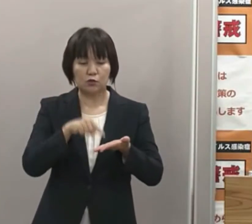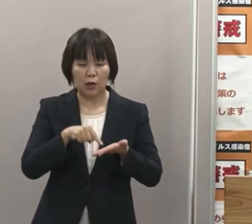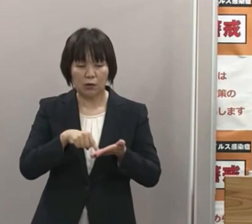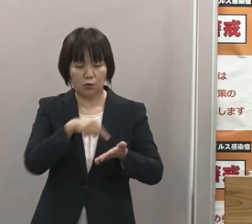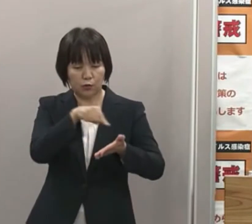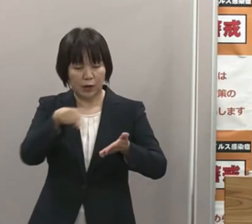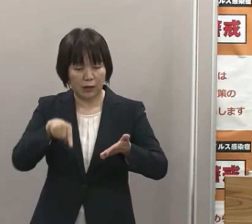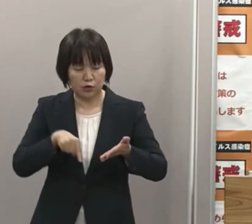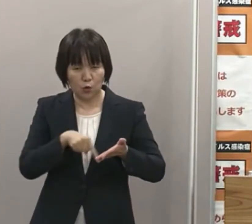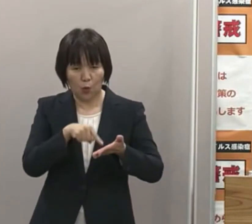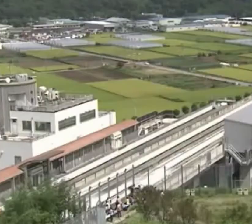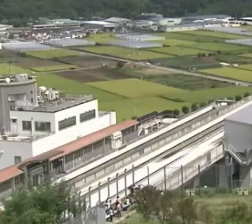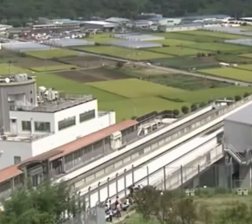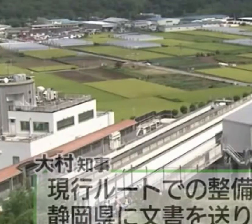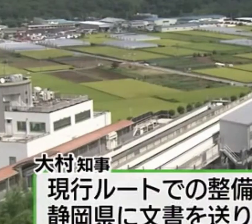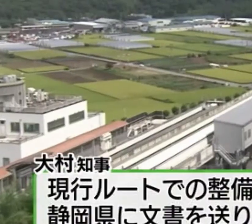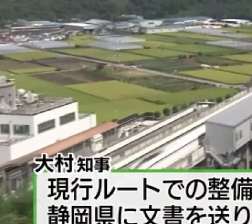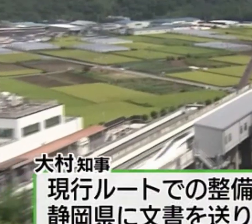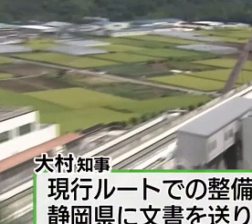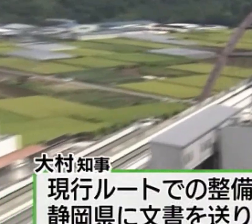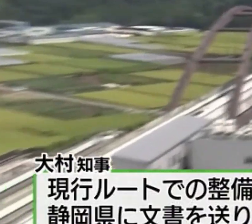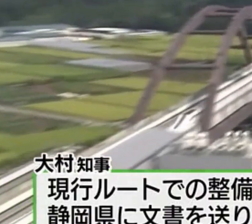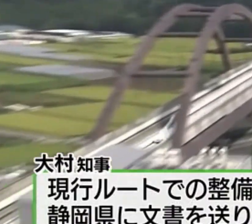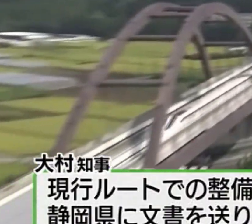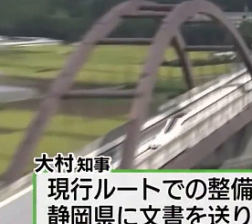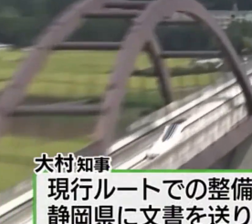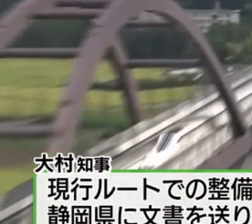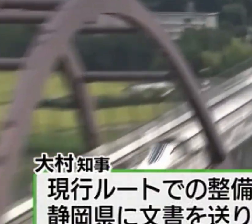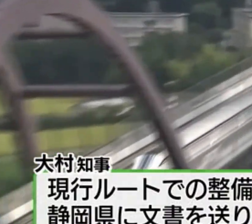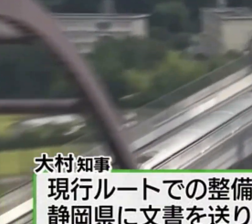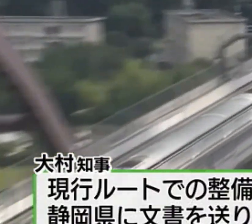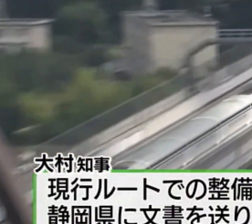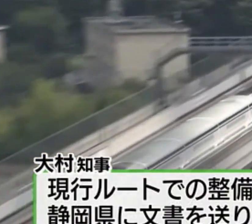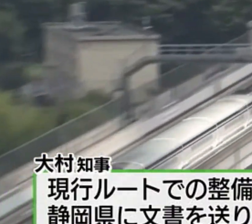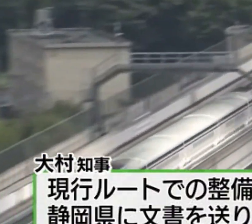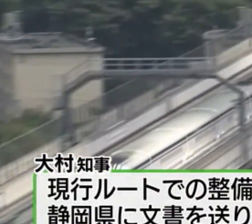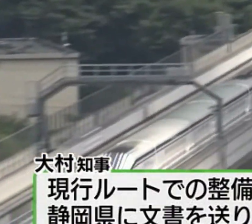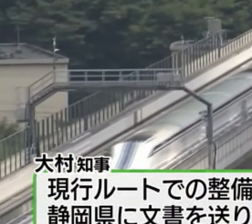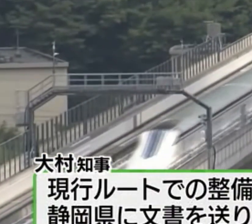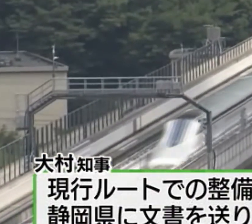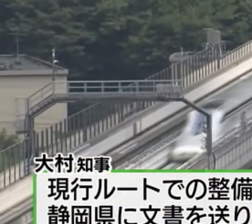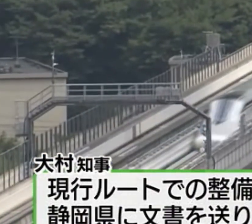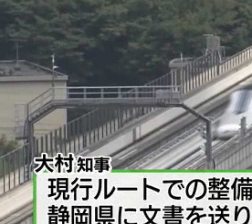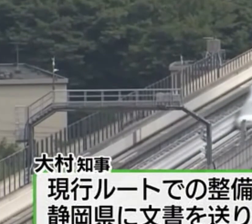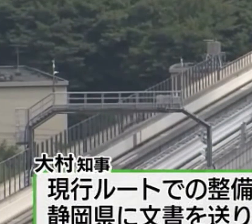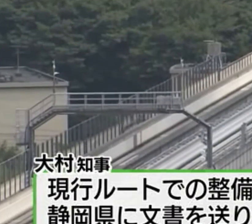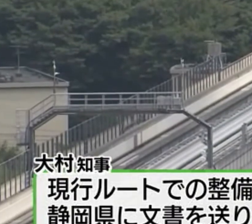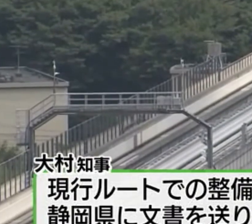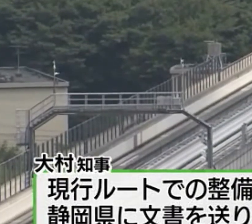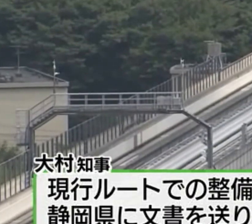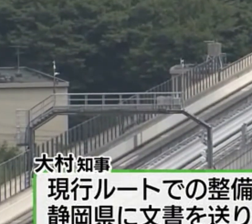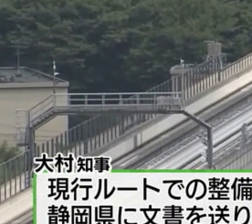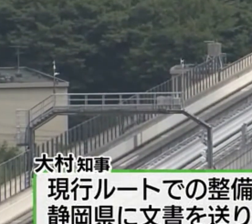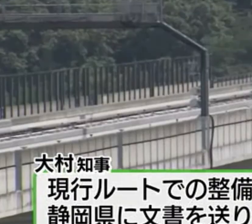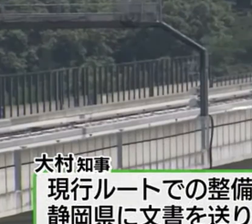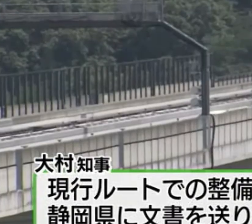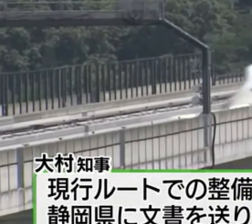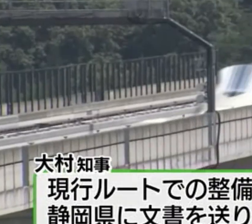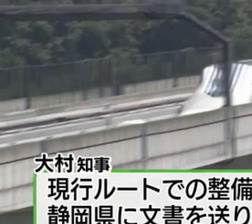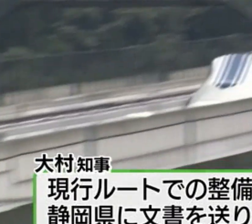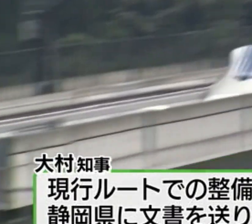ため大村知事は、現行ルートでの整備を促進するかどうか静岡県に文書を送り、意向を確かめ